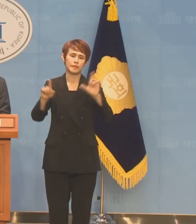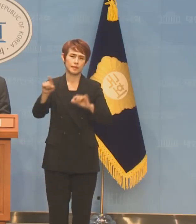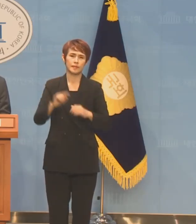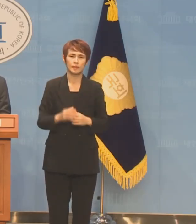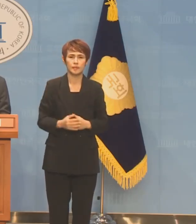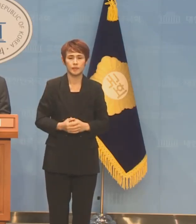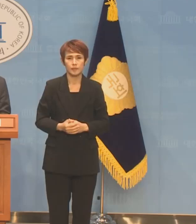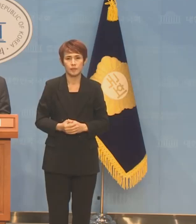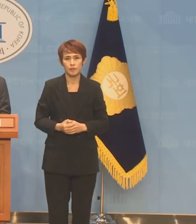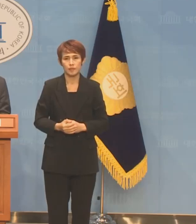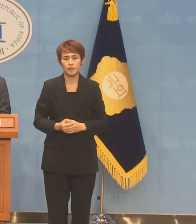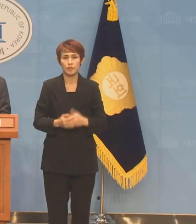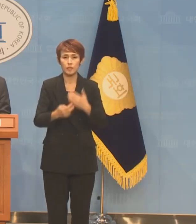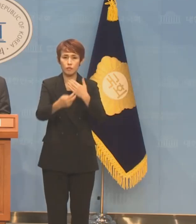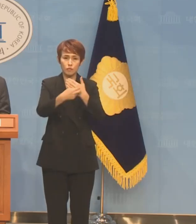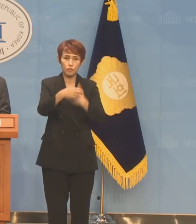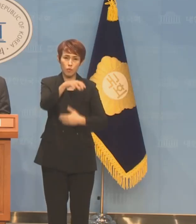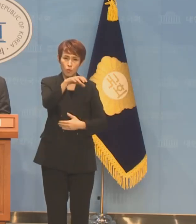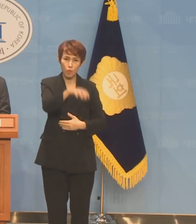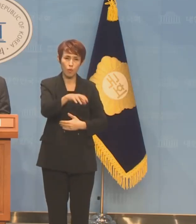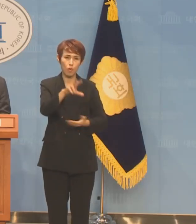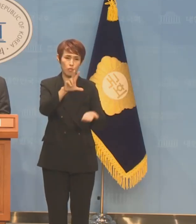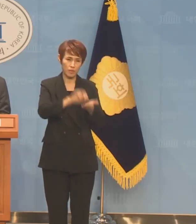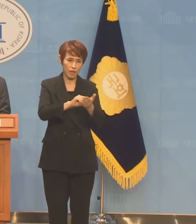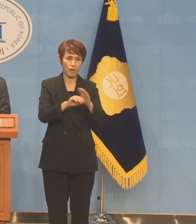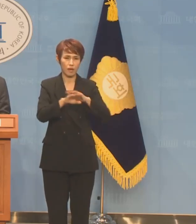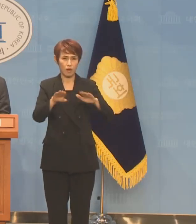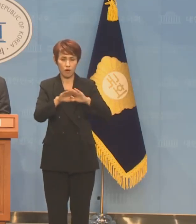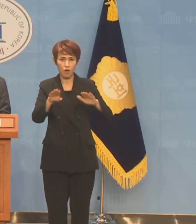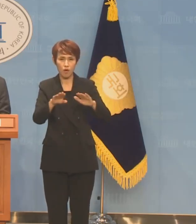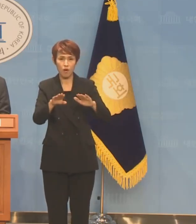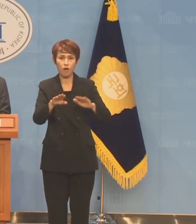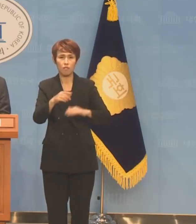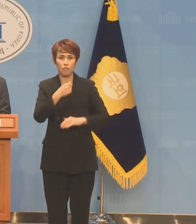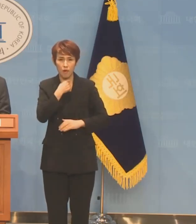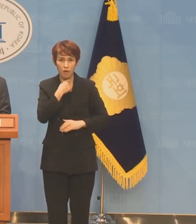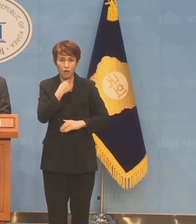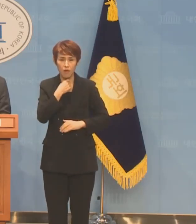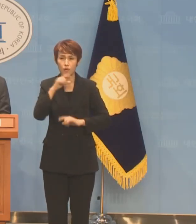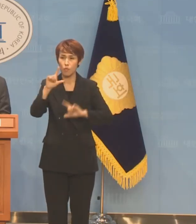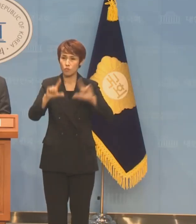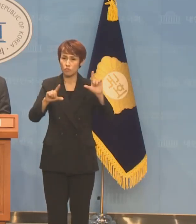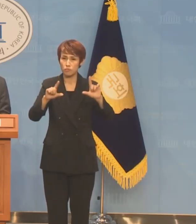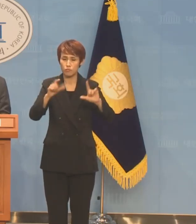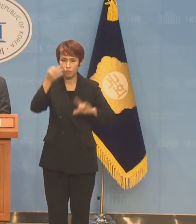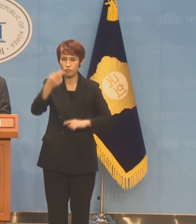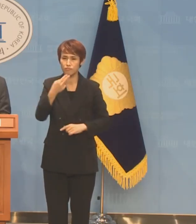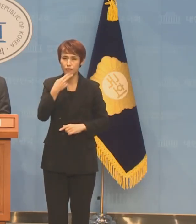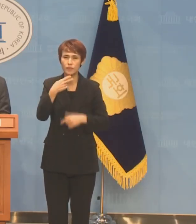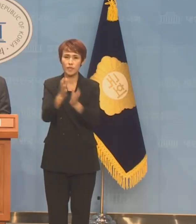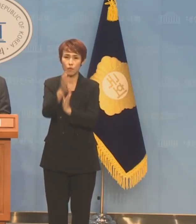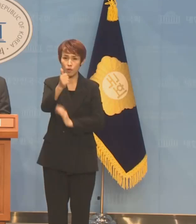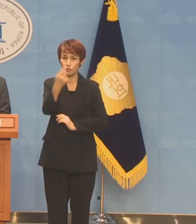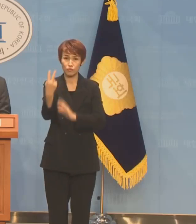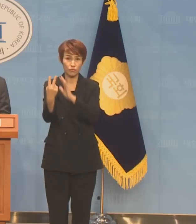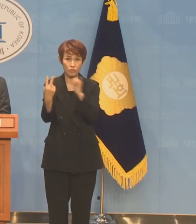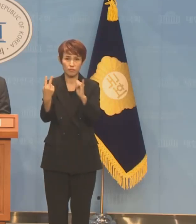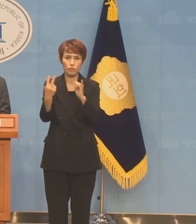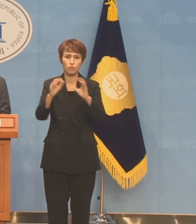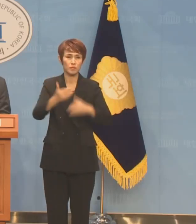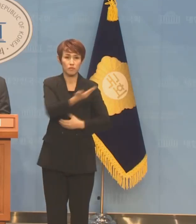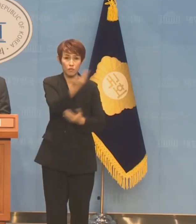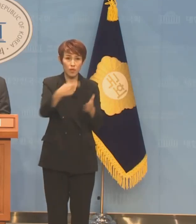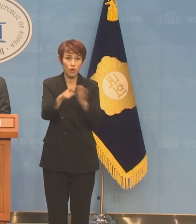있습니다. 의료 현장의 갈등을 해소할 최소한의 의지마저 보여주지 않는 두 장관은 더 이상 국민을